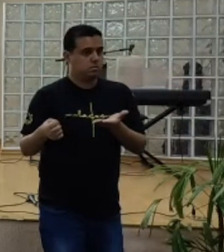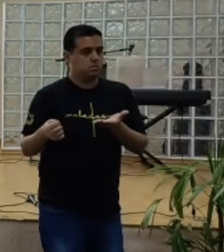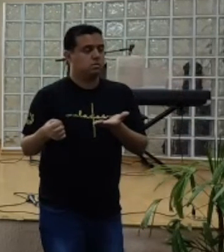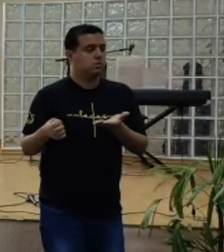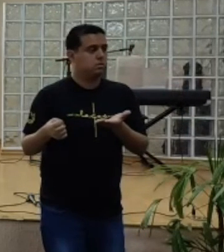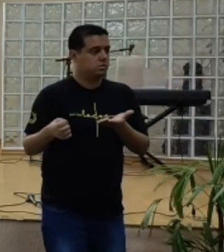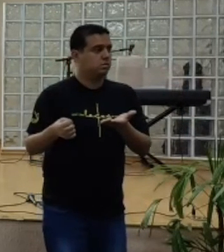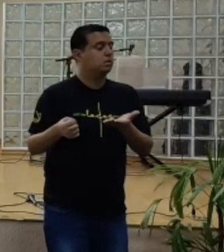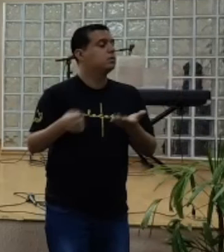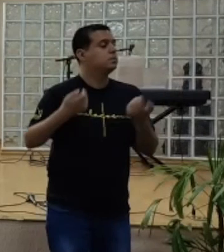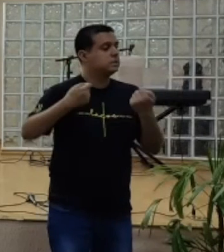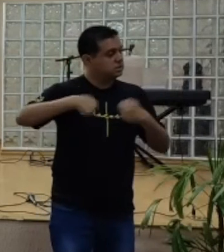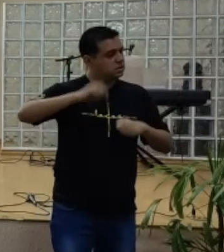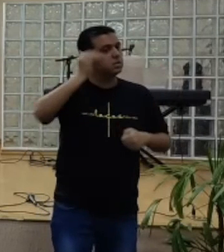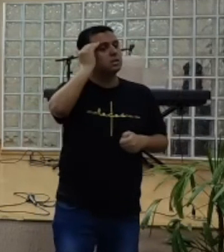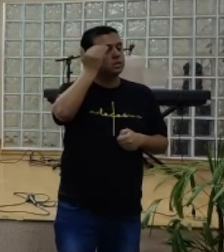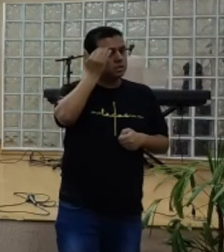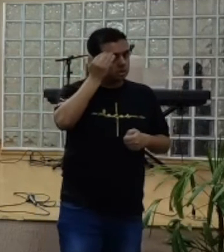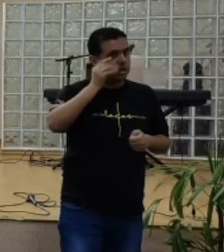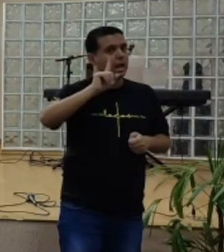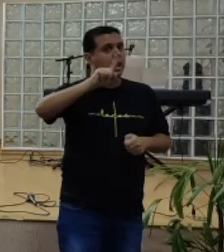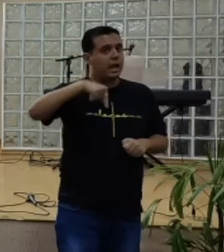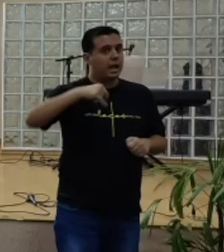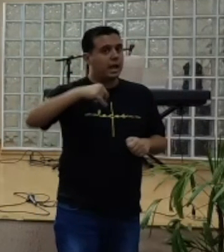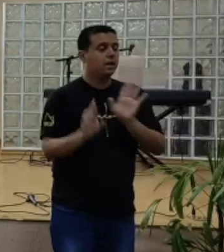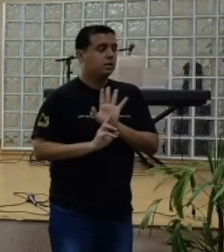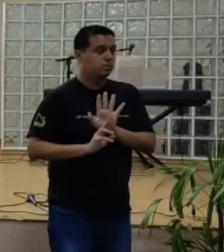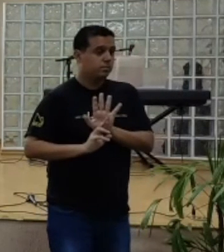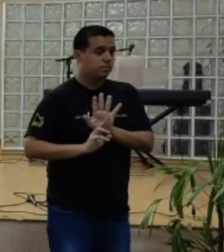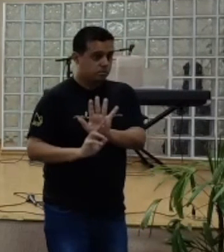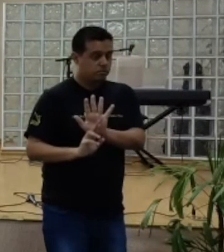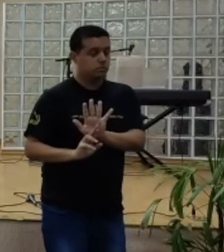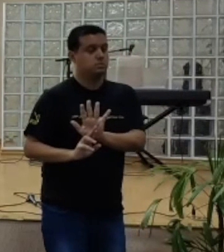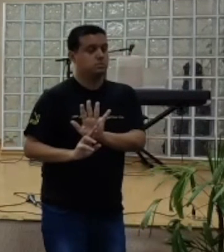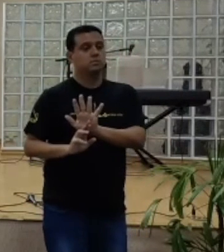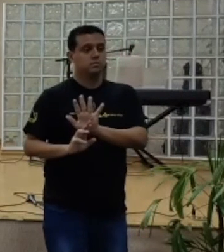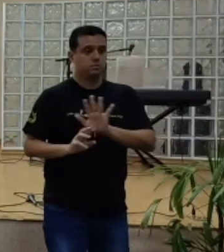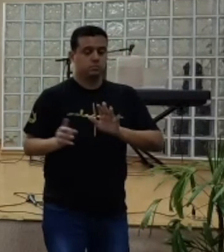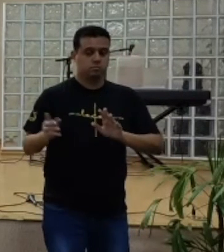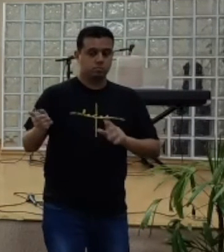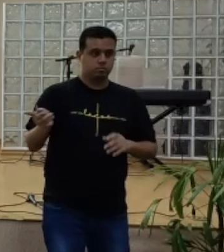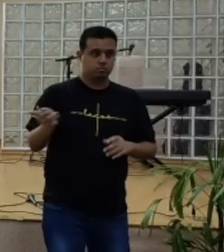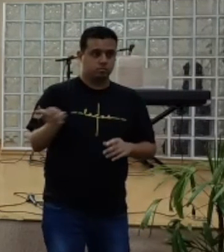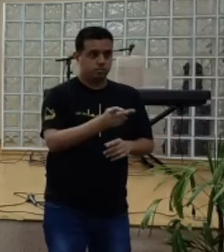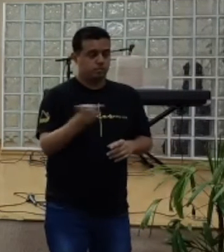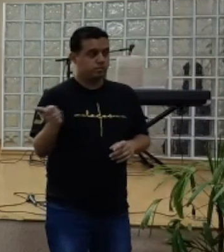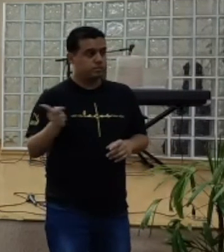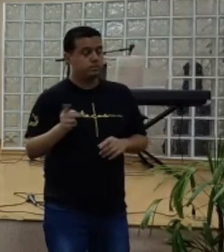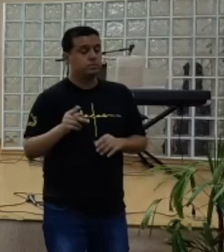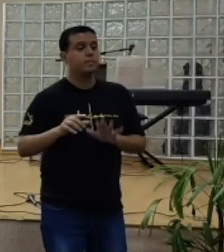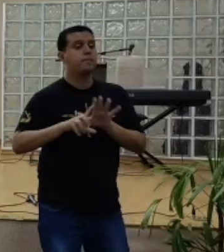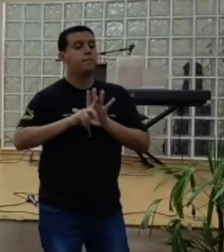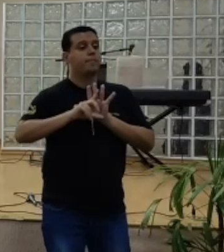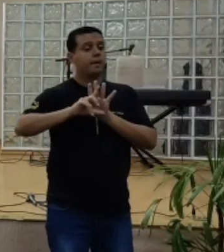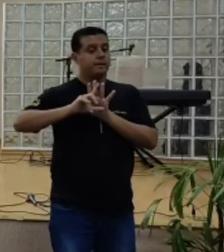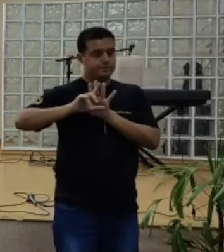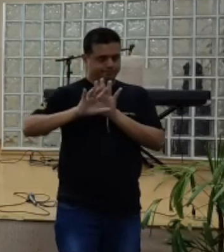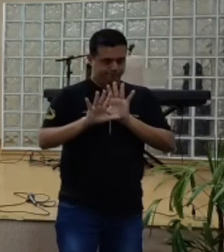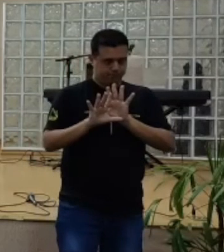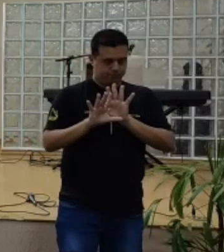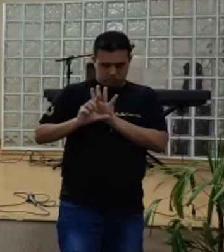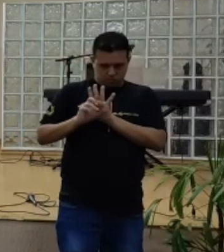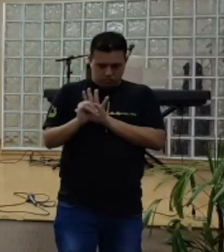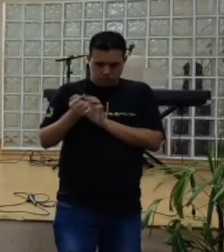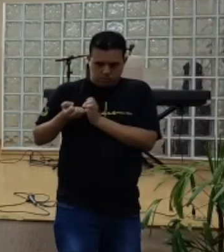É uma alegoria. Falou assim, olha, a lei foi dada onde Ismael